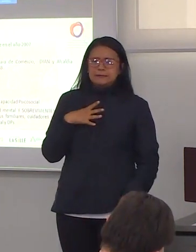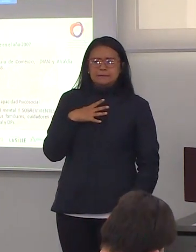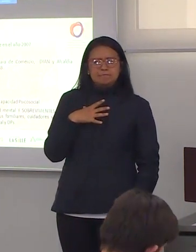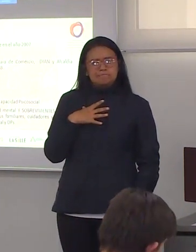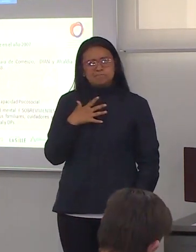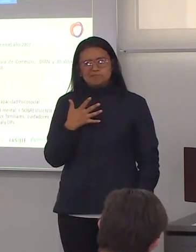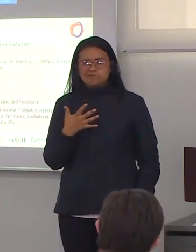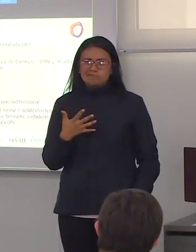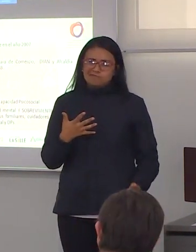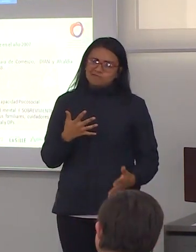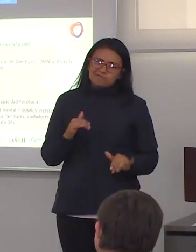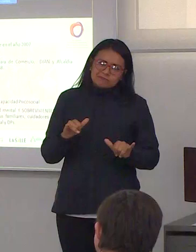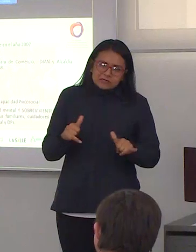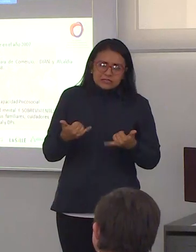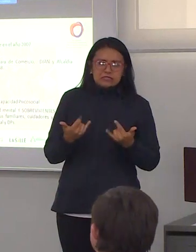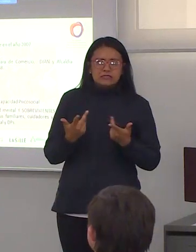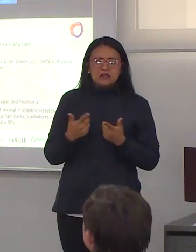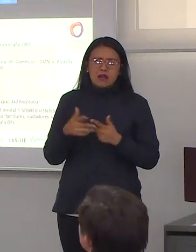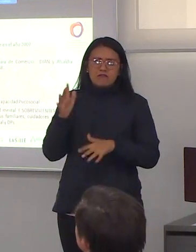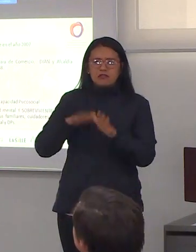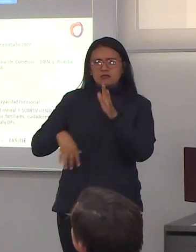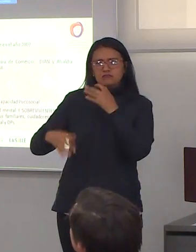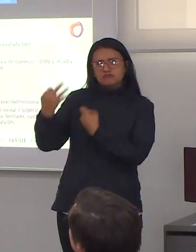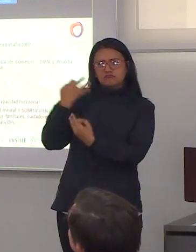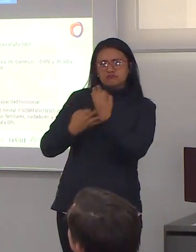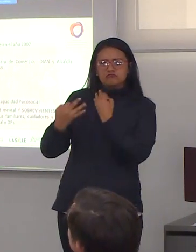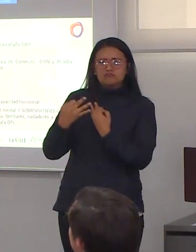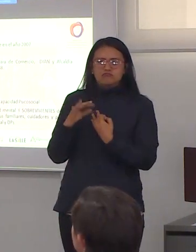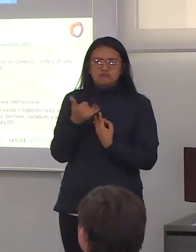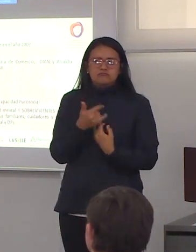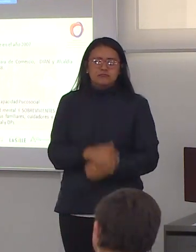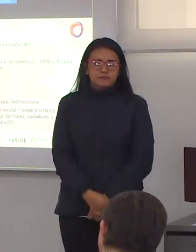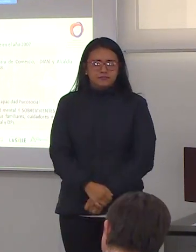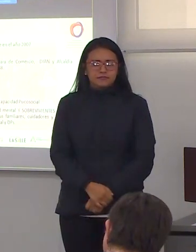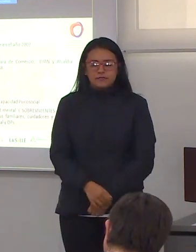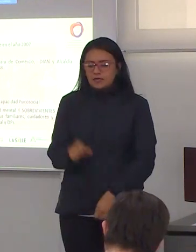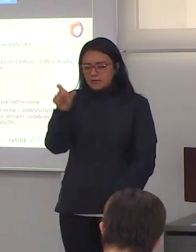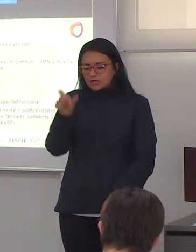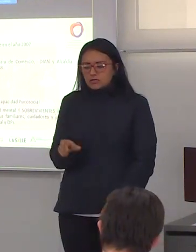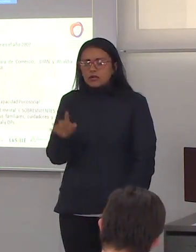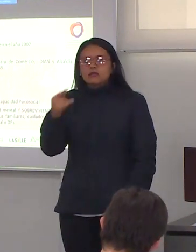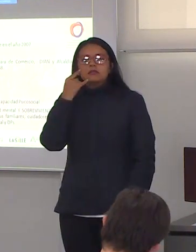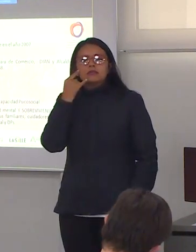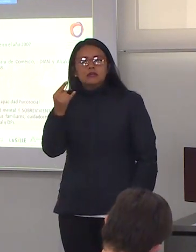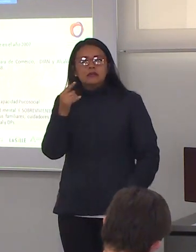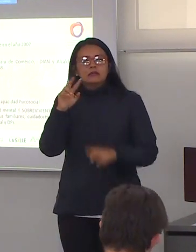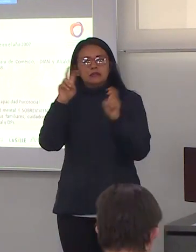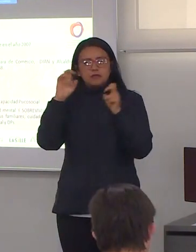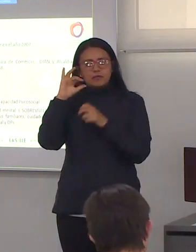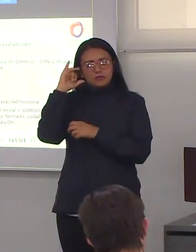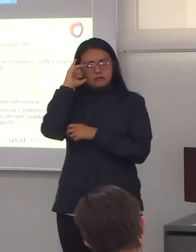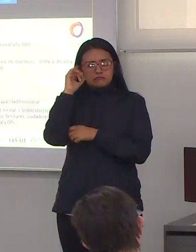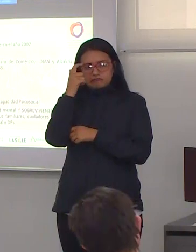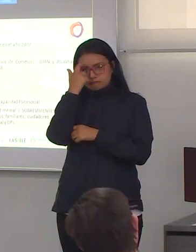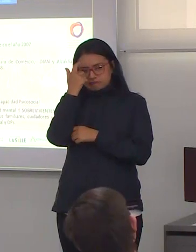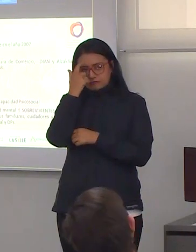pero sí necesitamos algunas veces cuidadores y personas que están interesadas con el tema de salud mental